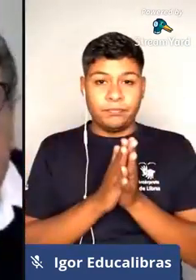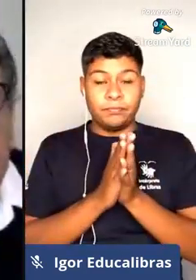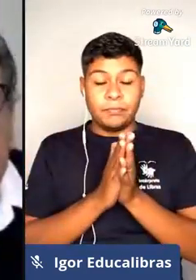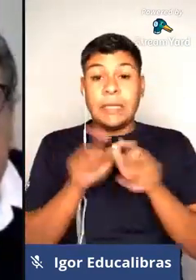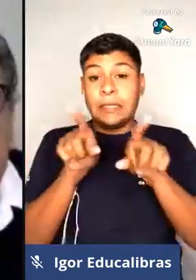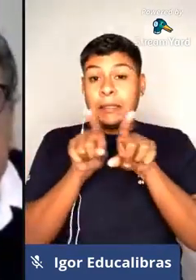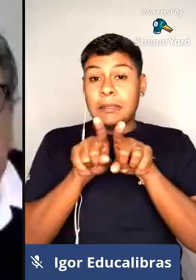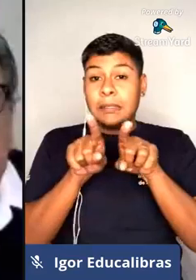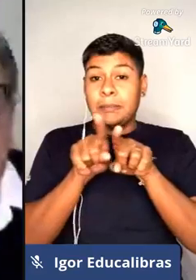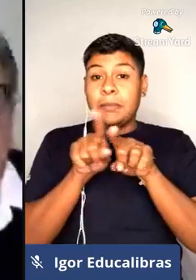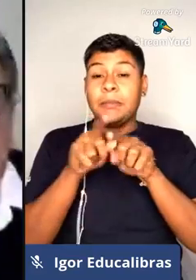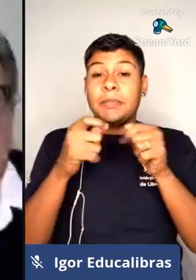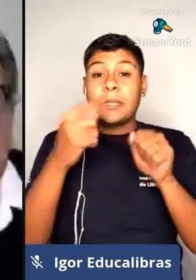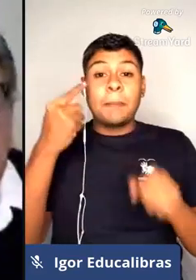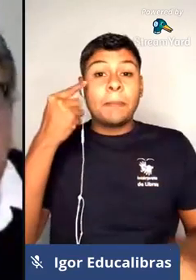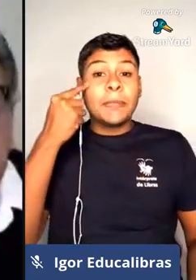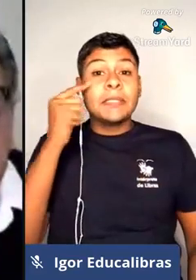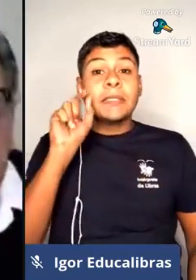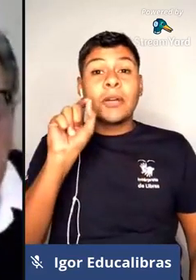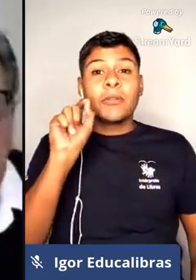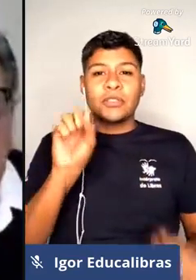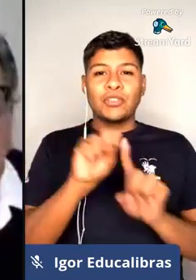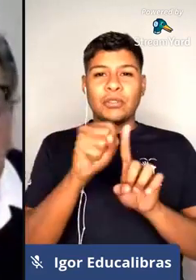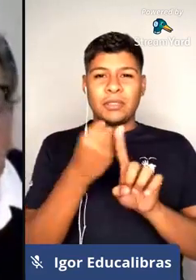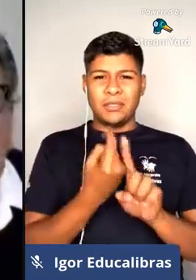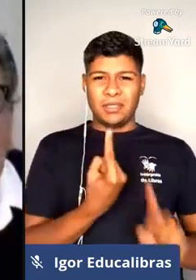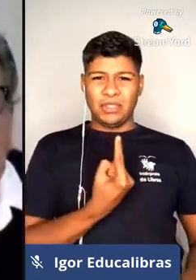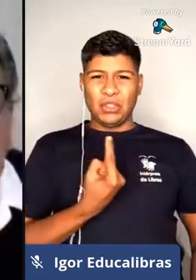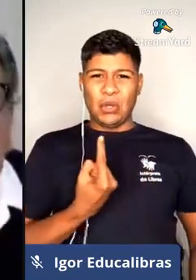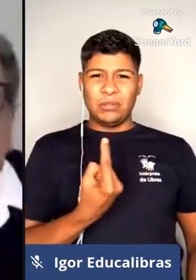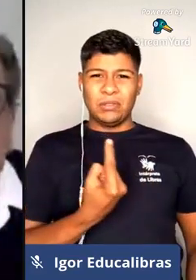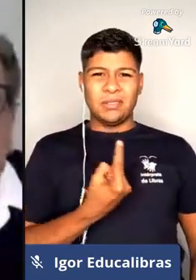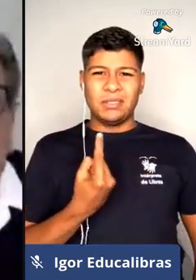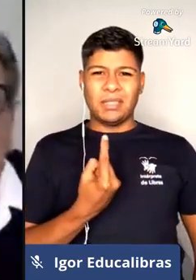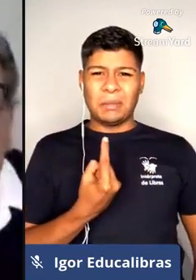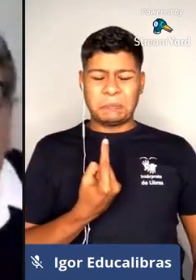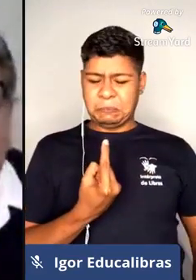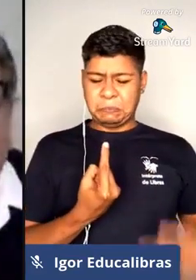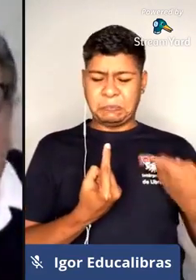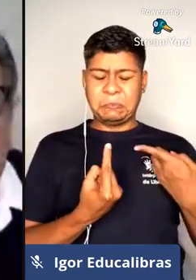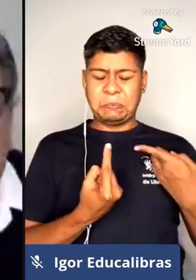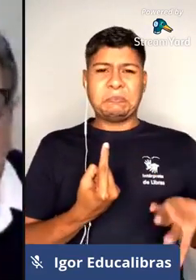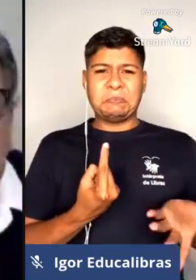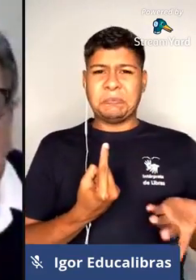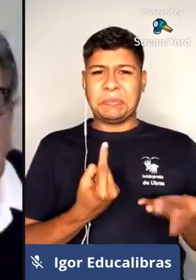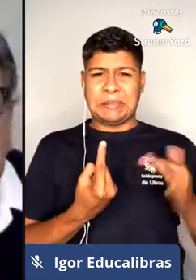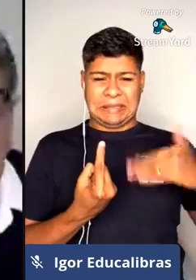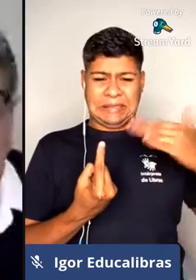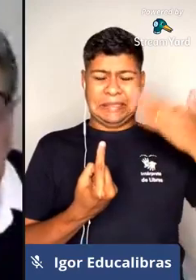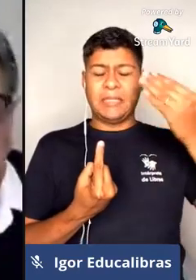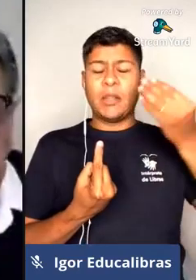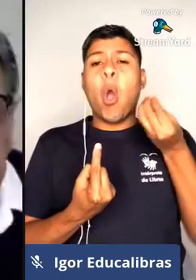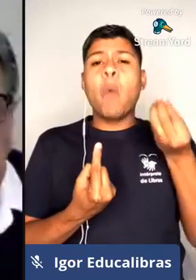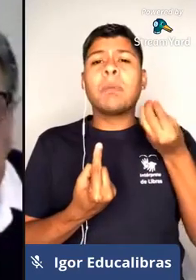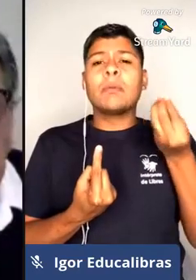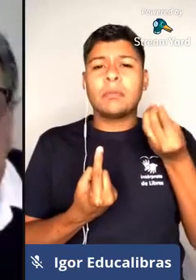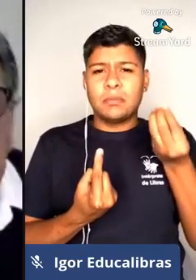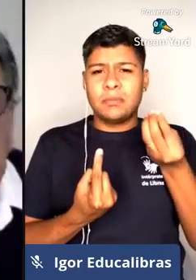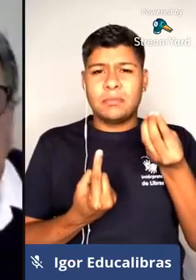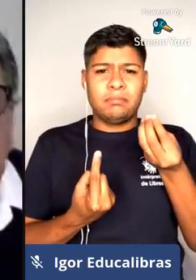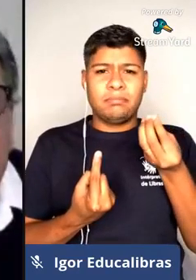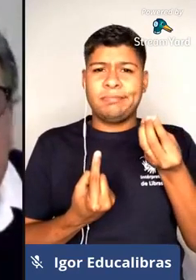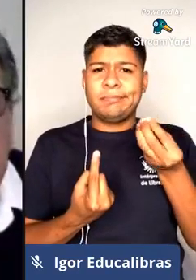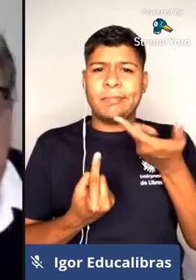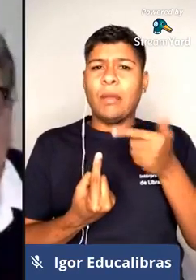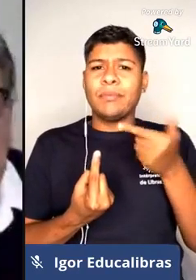também é de se pensar que a sociedade sozinha, sem o ente governamental, não sobrevive e não progride.